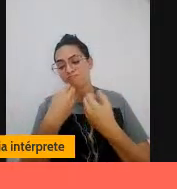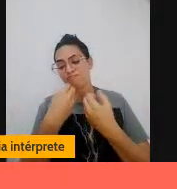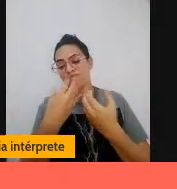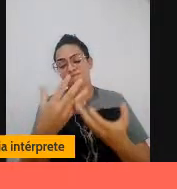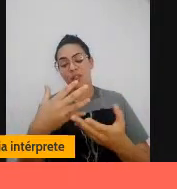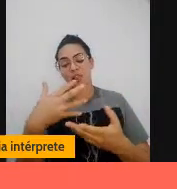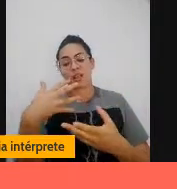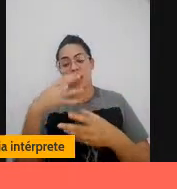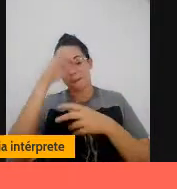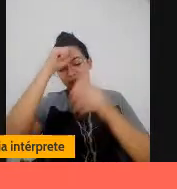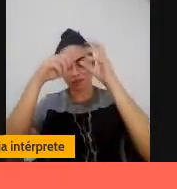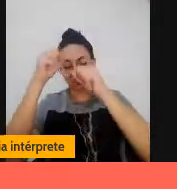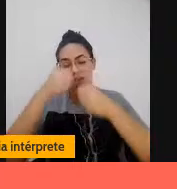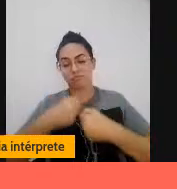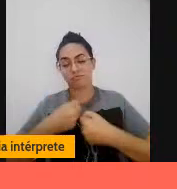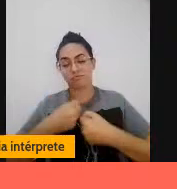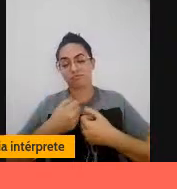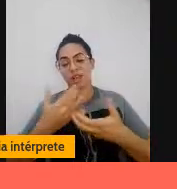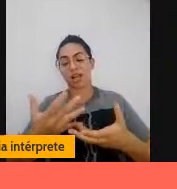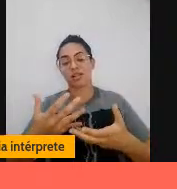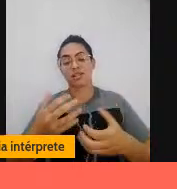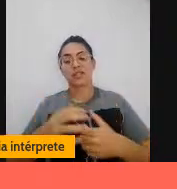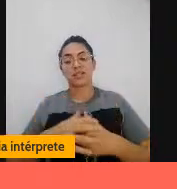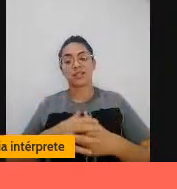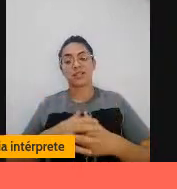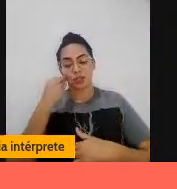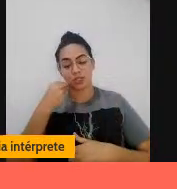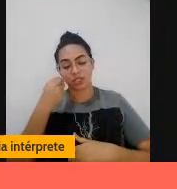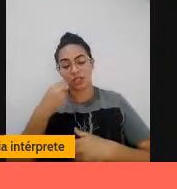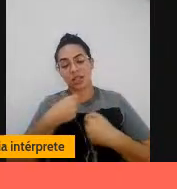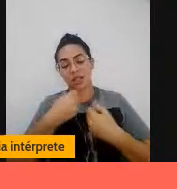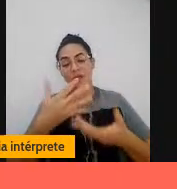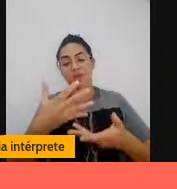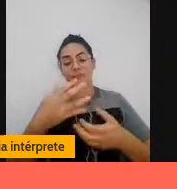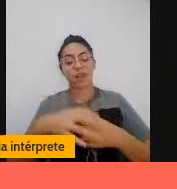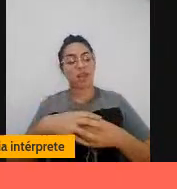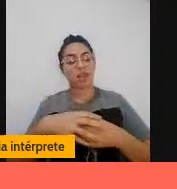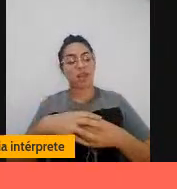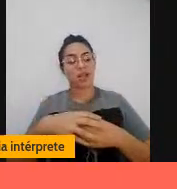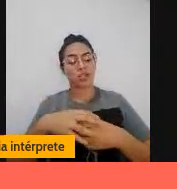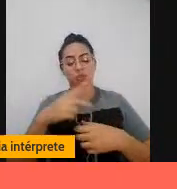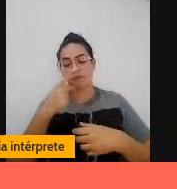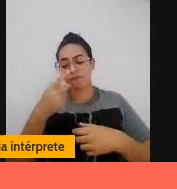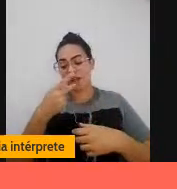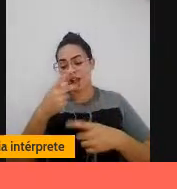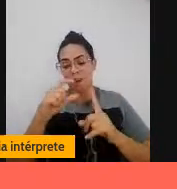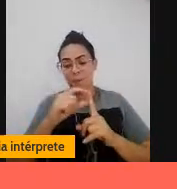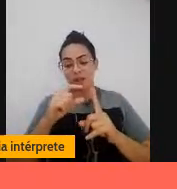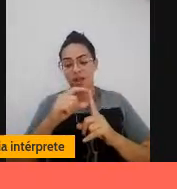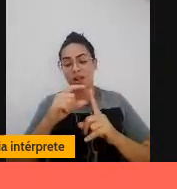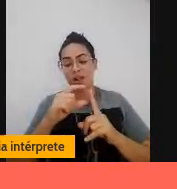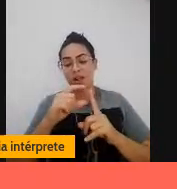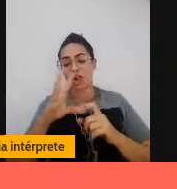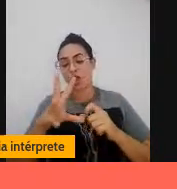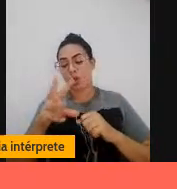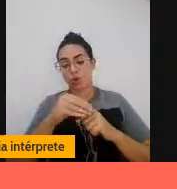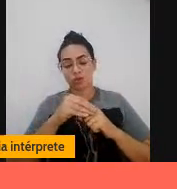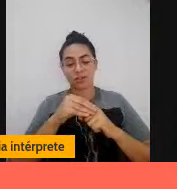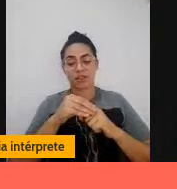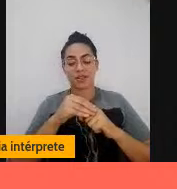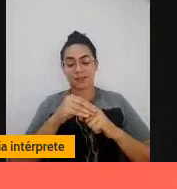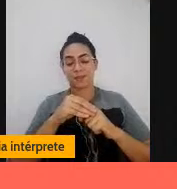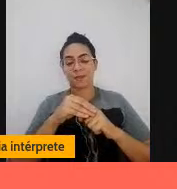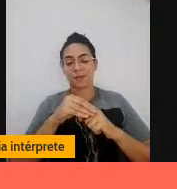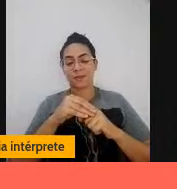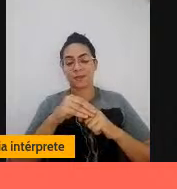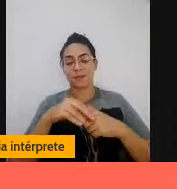Educação. Então, acho que quando a gente fala da palavra conhecimento, nós trouxemos duas expressões no início e no final. Então,